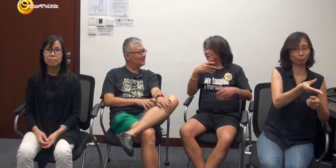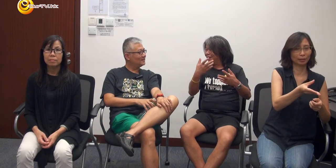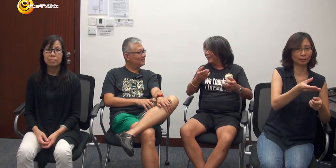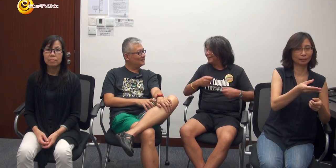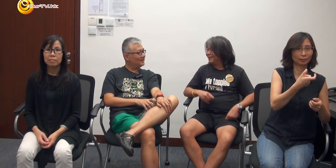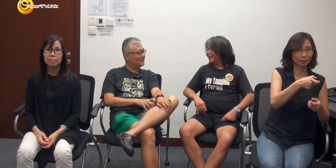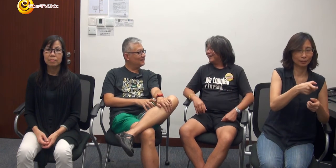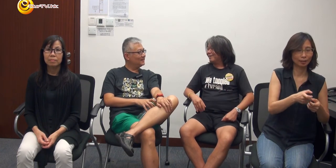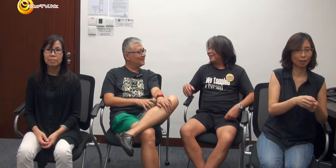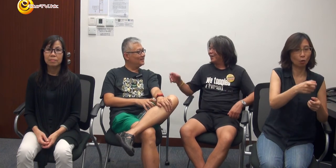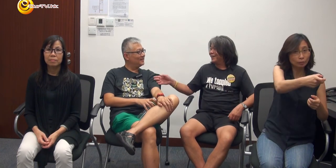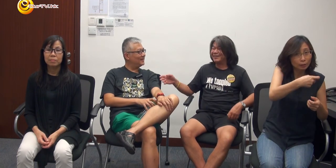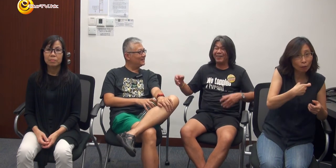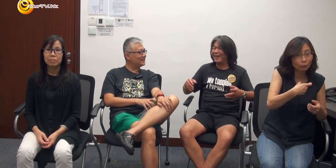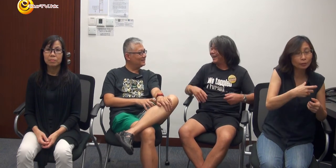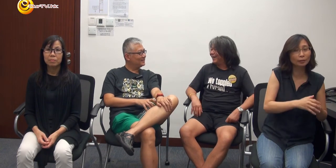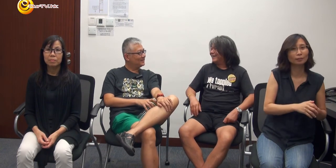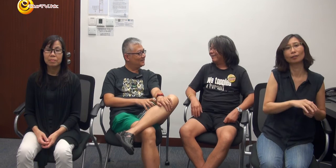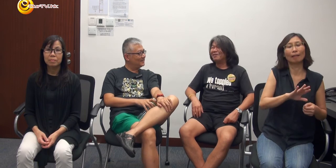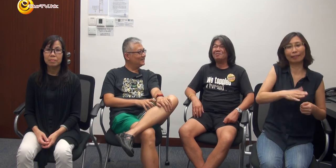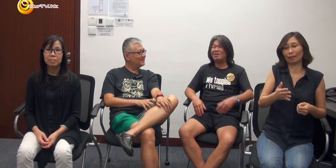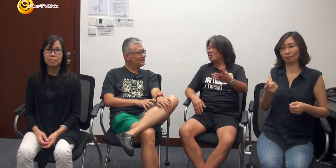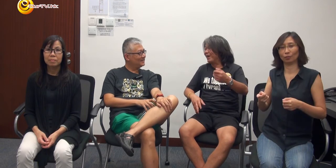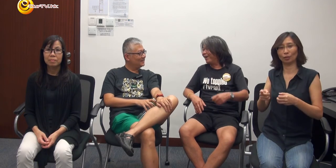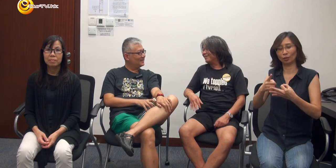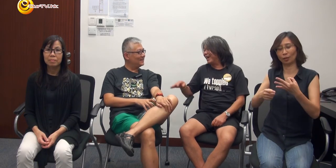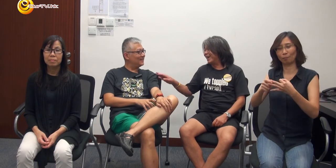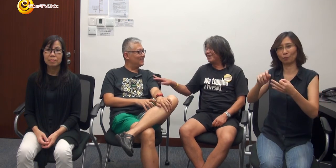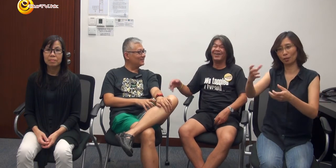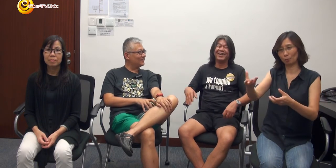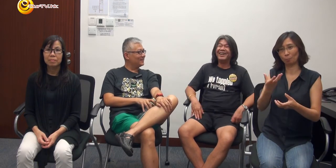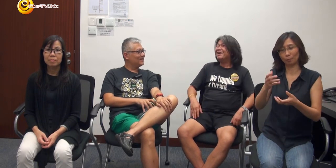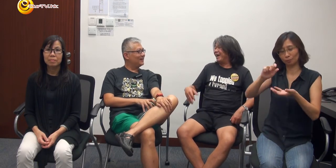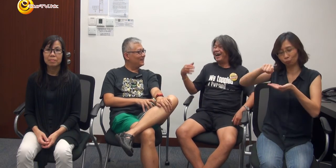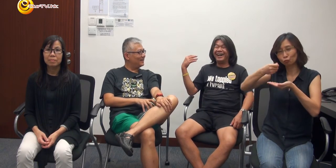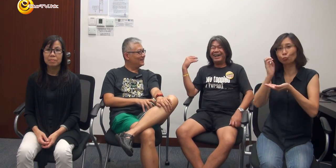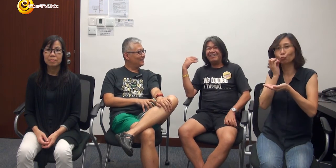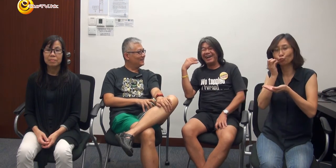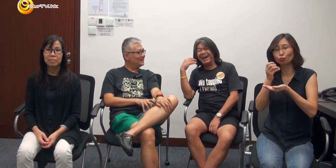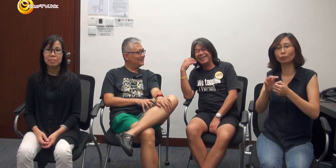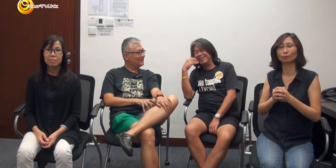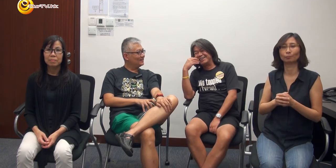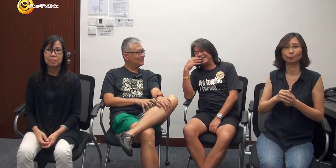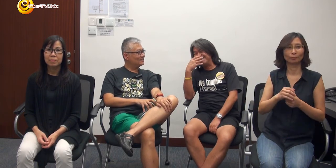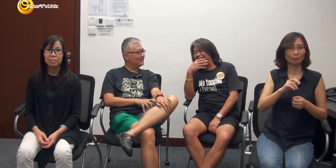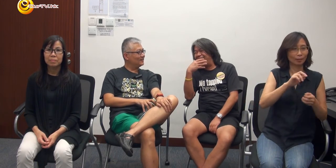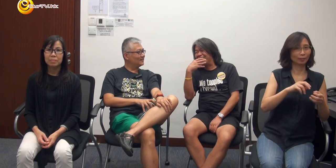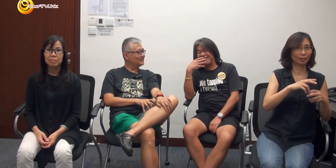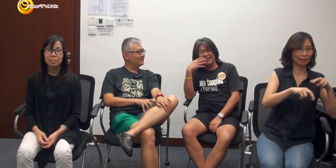錢。咁跟住阿陳國威就話：不會粥俾我，咁茶找不足，俾阿盧思威行過聽到，